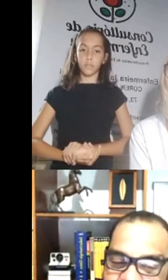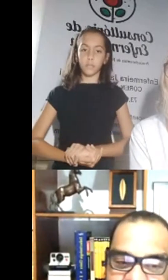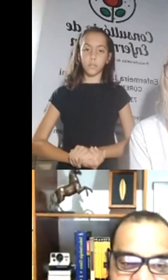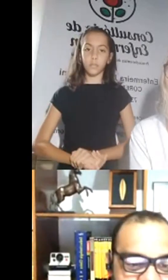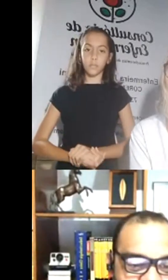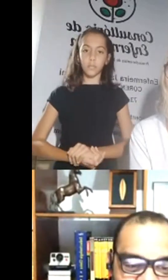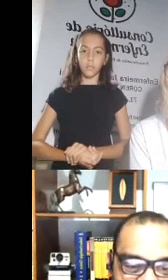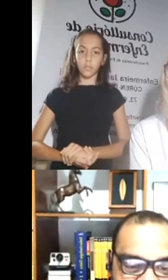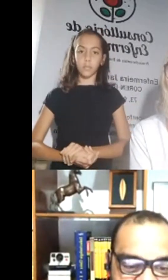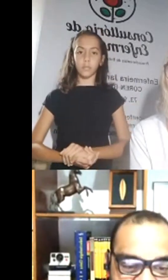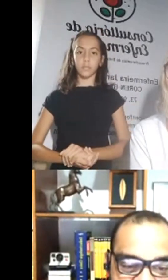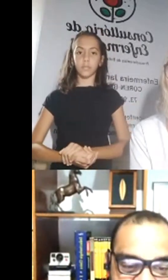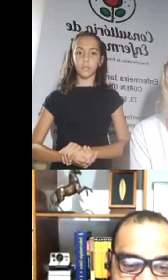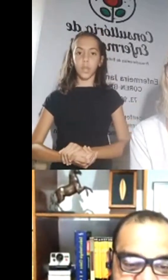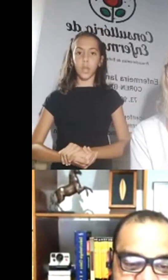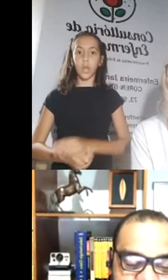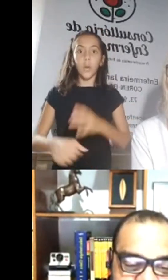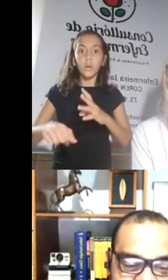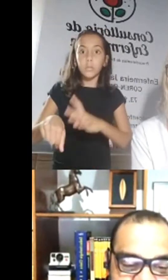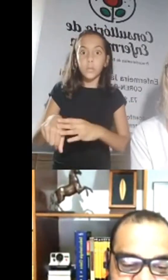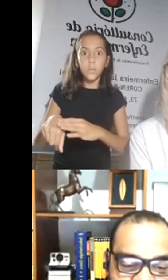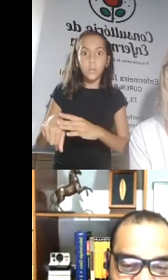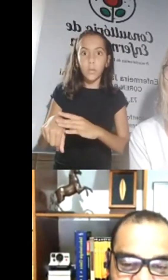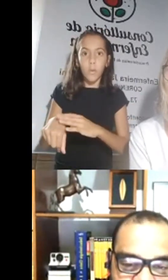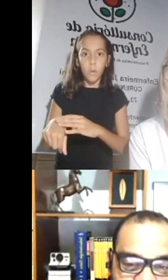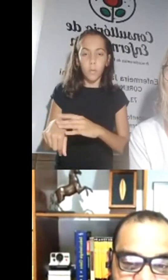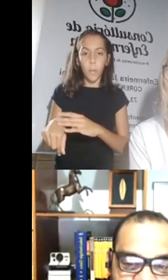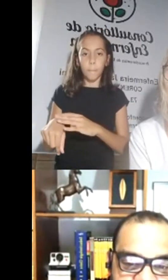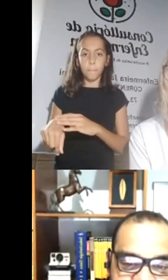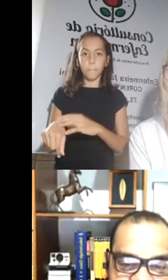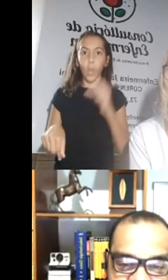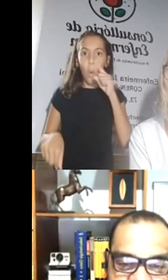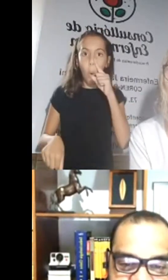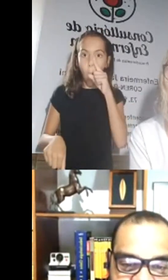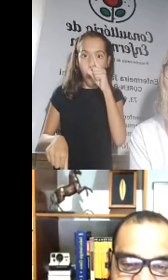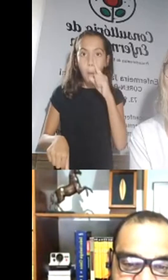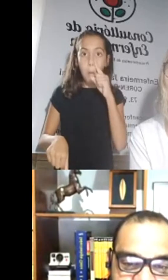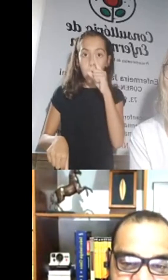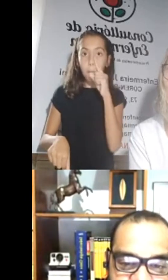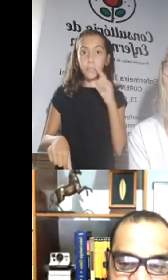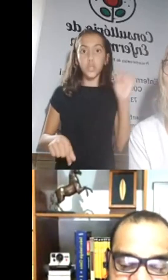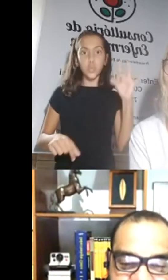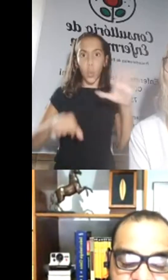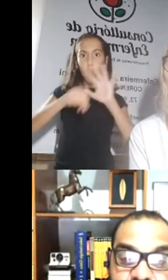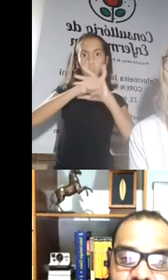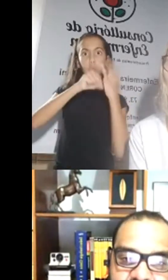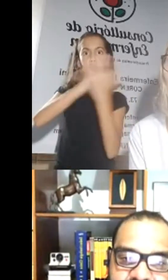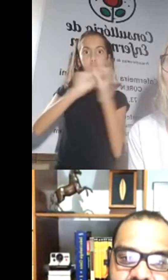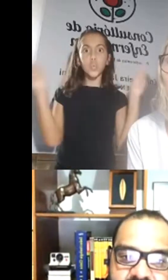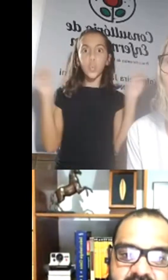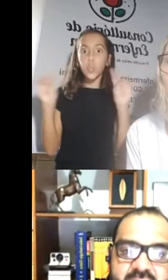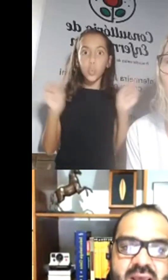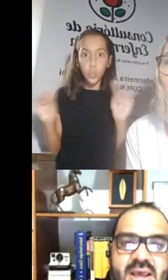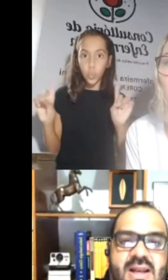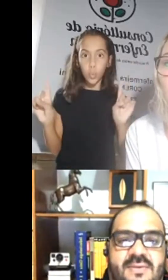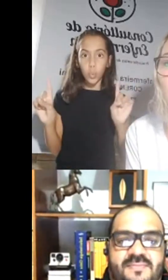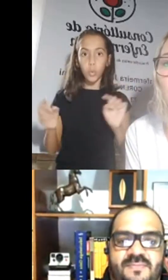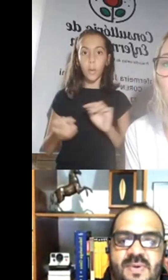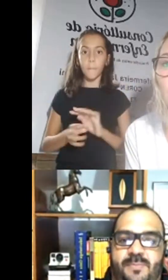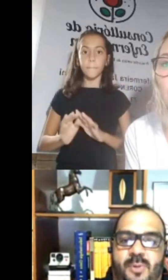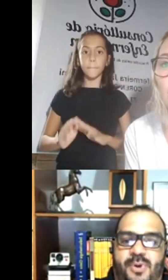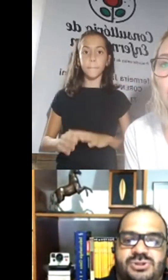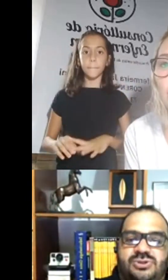Sim. É uma doença que não só no Covid a gente vai entrar nesse mérito, mas de uma forma geral,